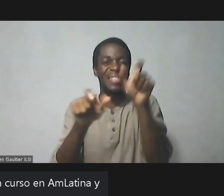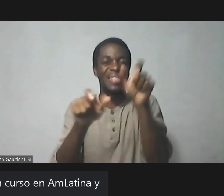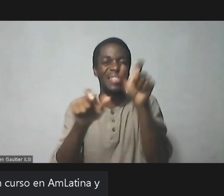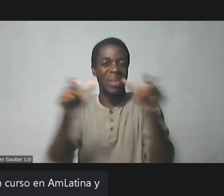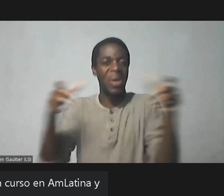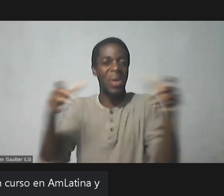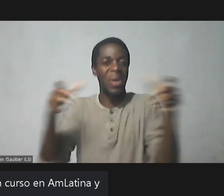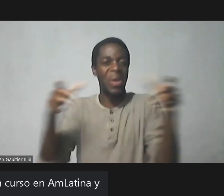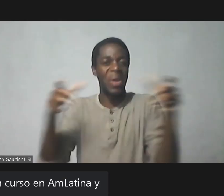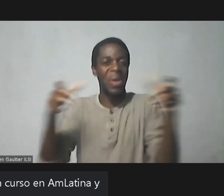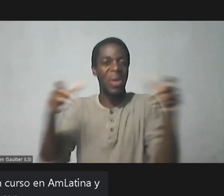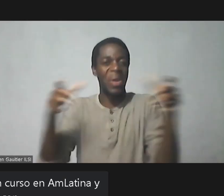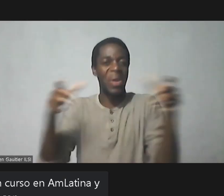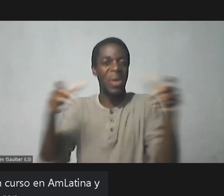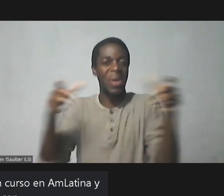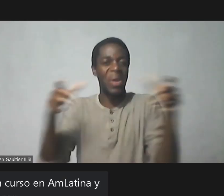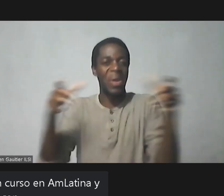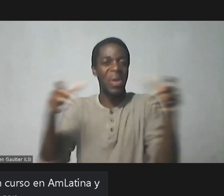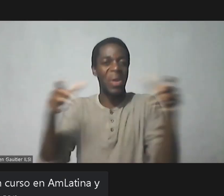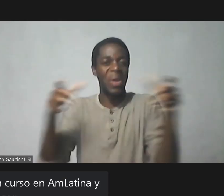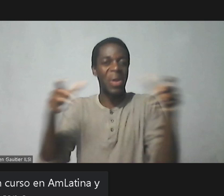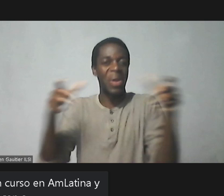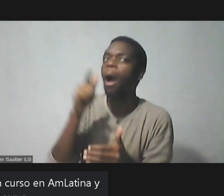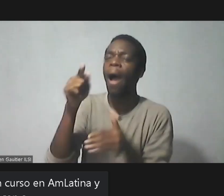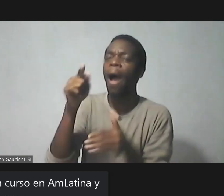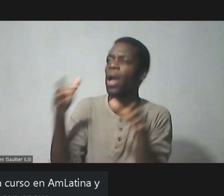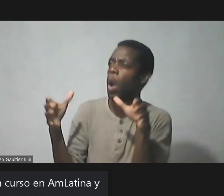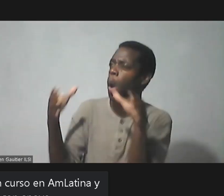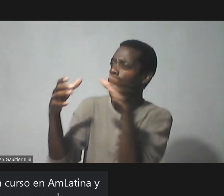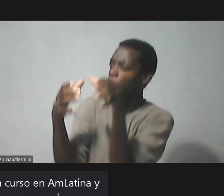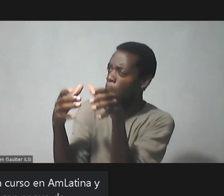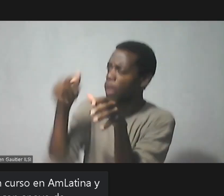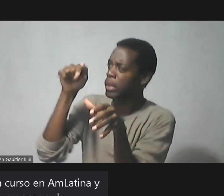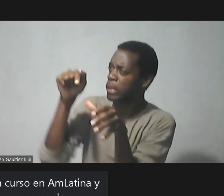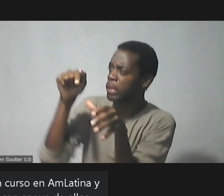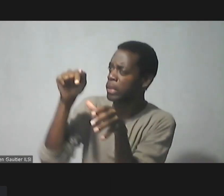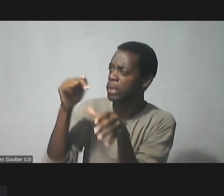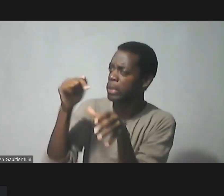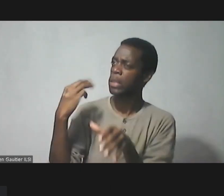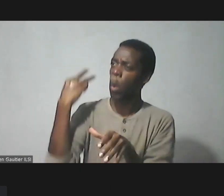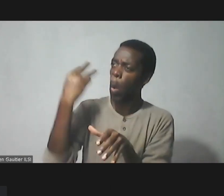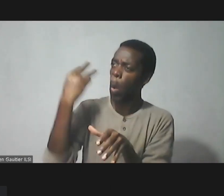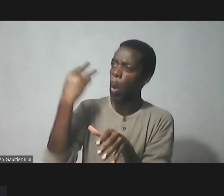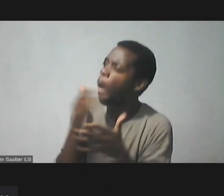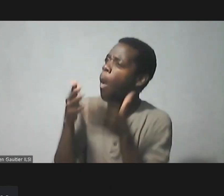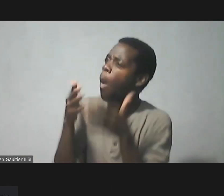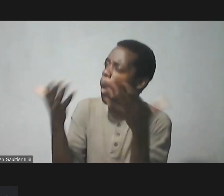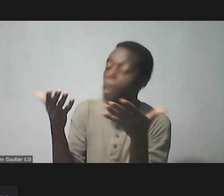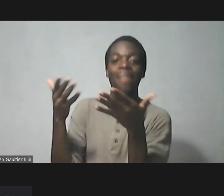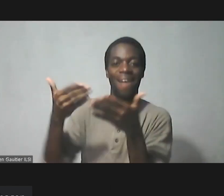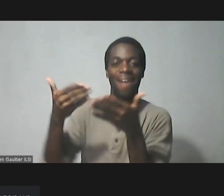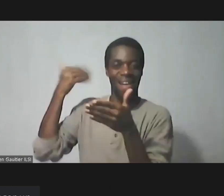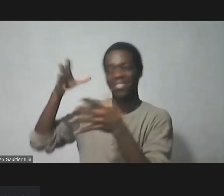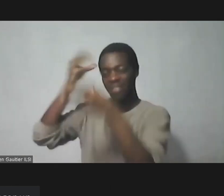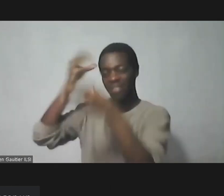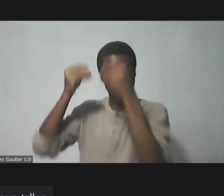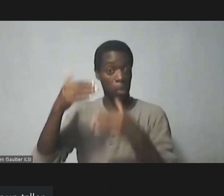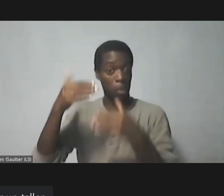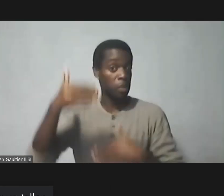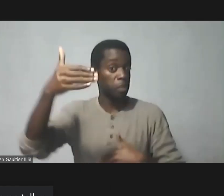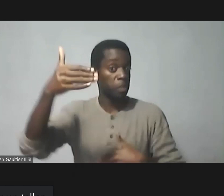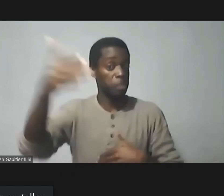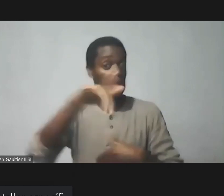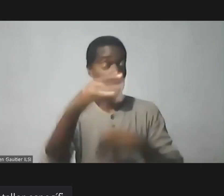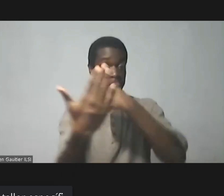webinario únicamente sobre el grupo de Washington. Así que creo que es un compromiso también. Si ustedes desean, pueden ustedes requerirlo como miembros